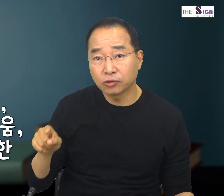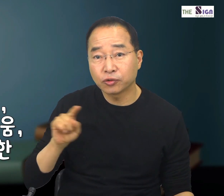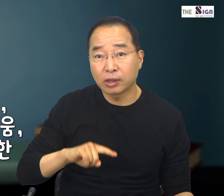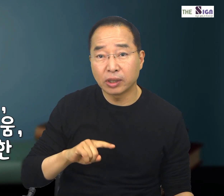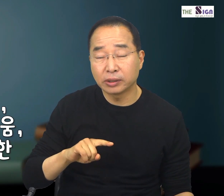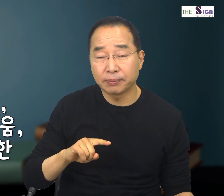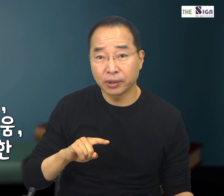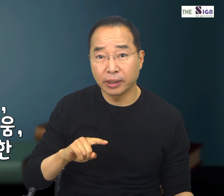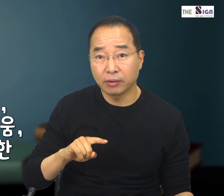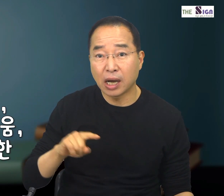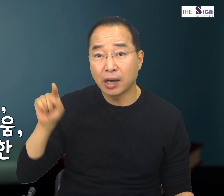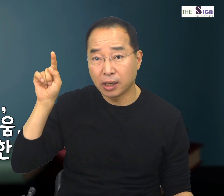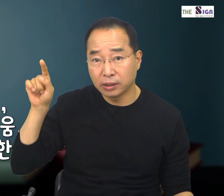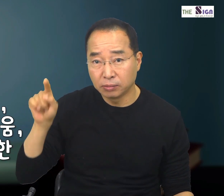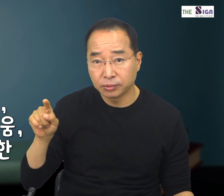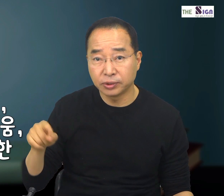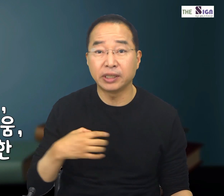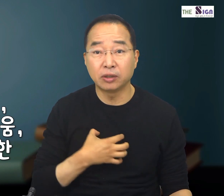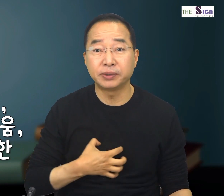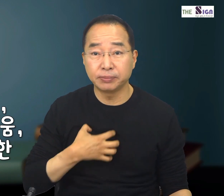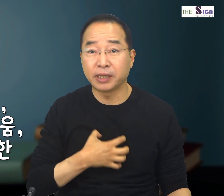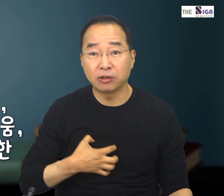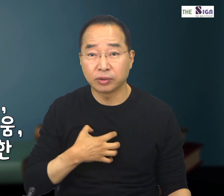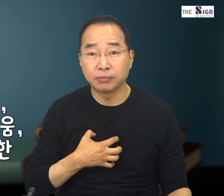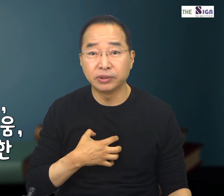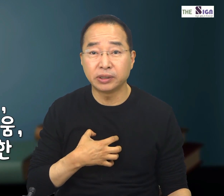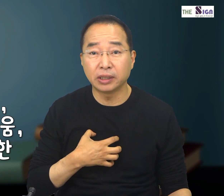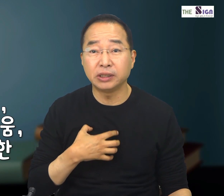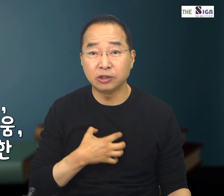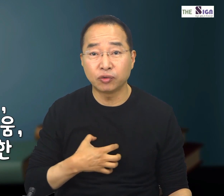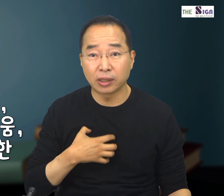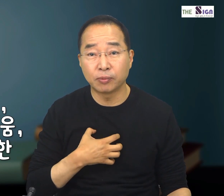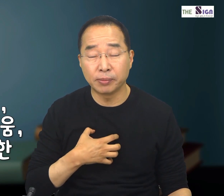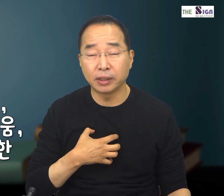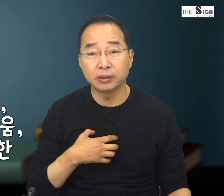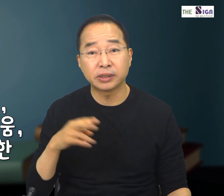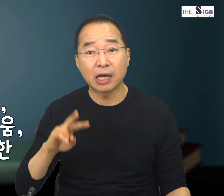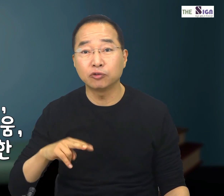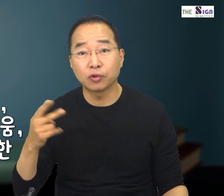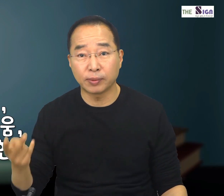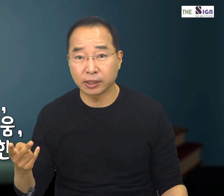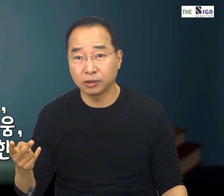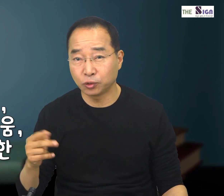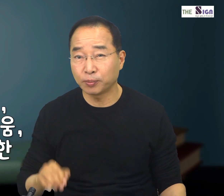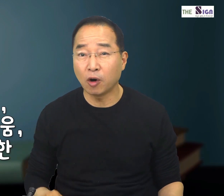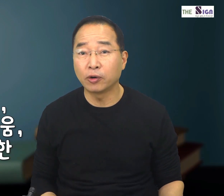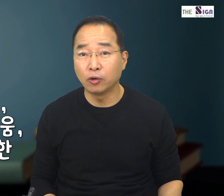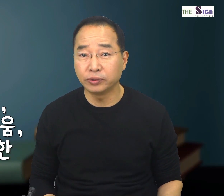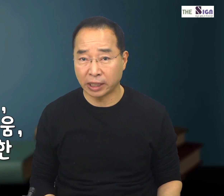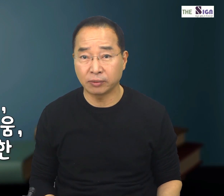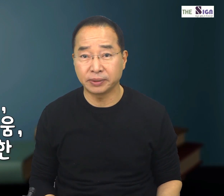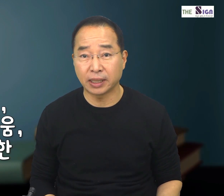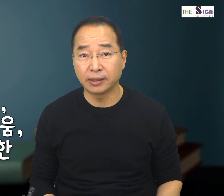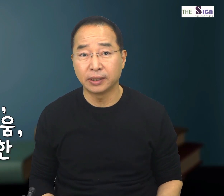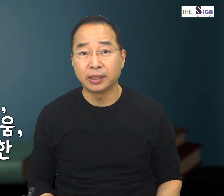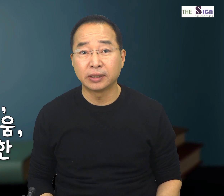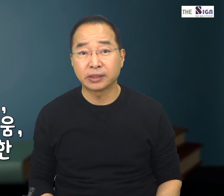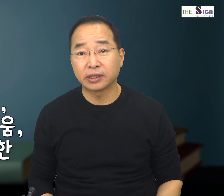수화로 할 땐 편해요. 아, 이런 부분 그냥 이거 쓰면 되는구나. 문제는 이 수화를 보면 한국어로 받기는 좀 어려운 단어입니다. 자, 그래서